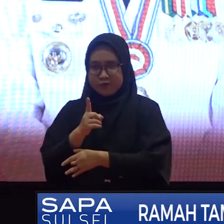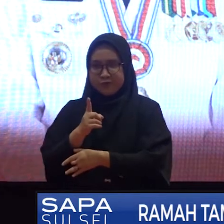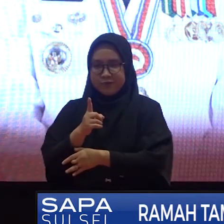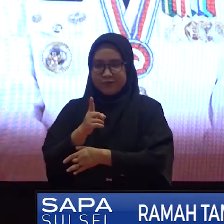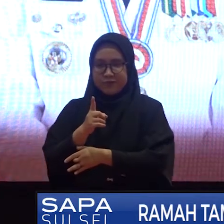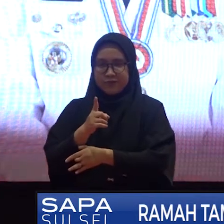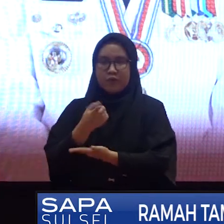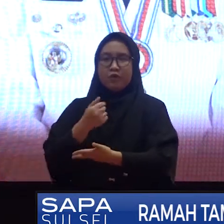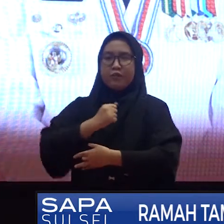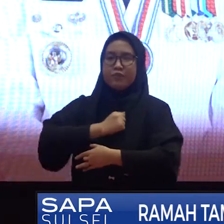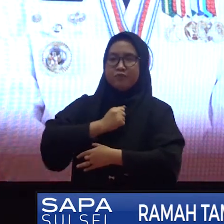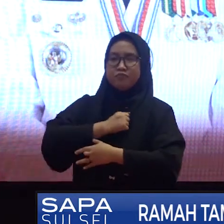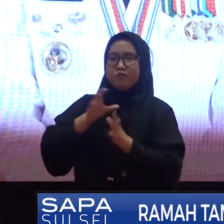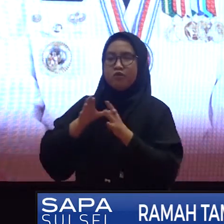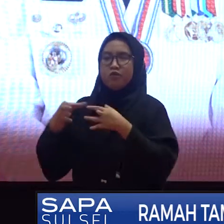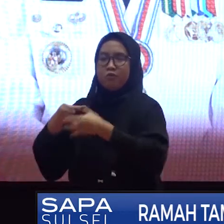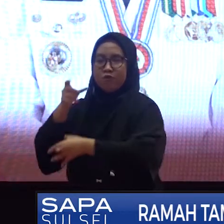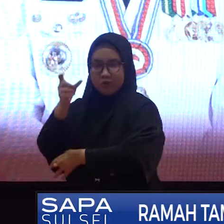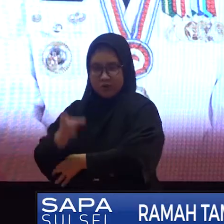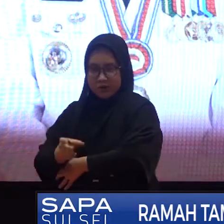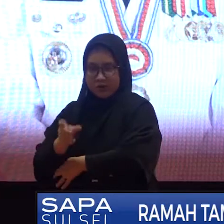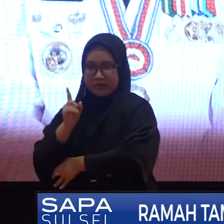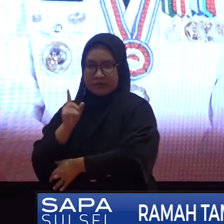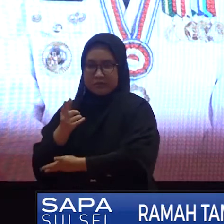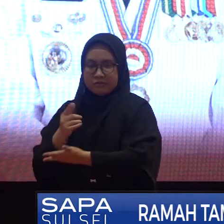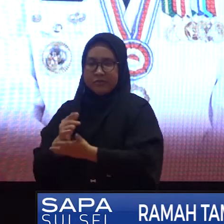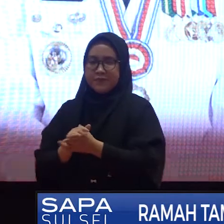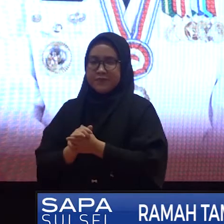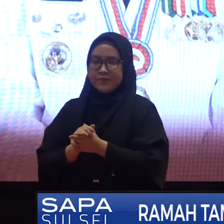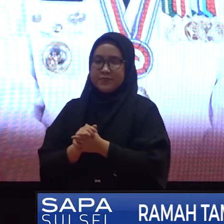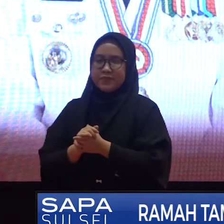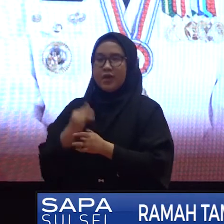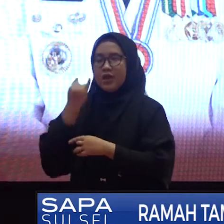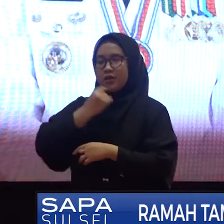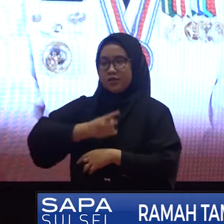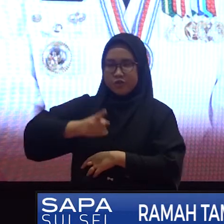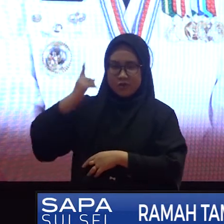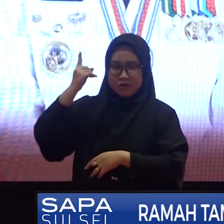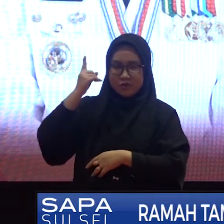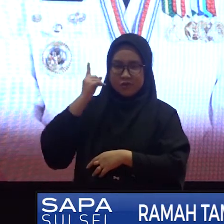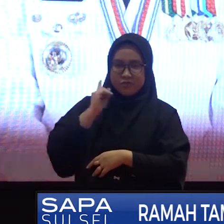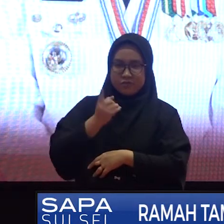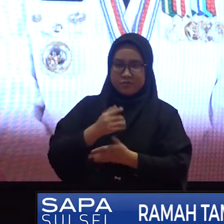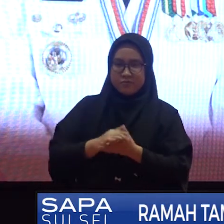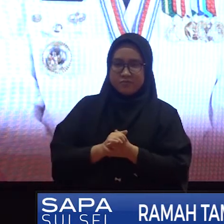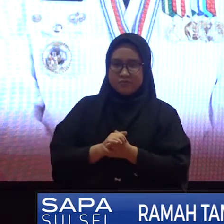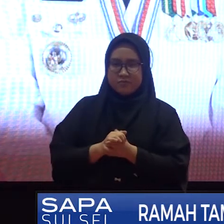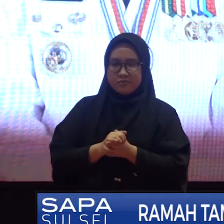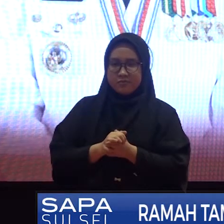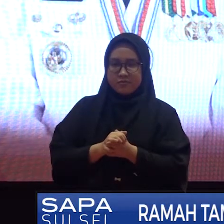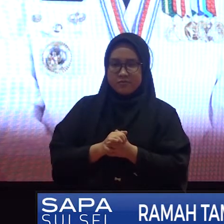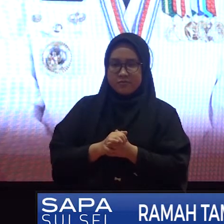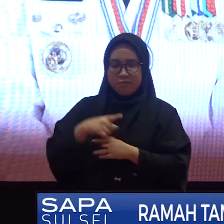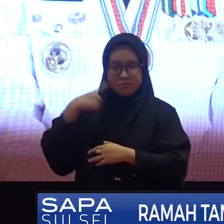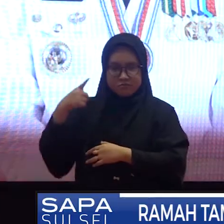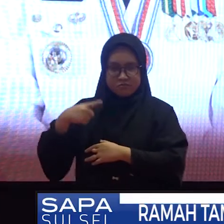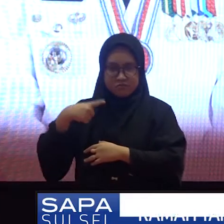bukan milik sekelompok orang karena kalau milik rakyat Insyaallah fundamental ekonomi akan kuat maka